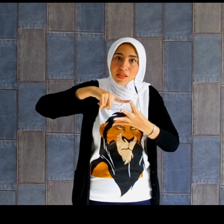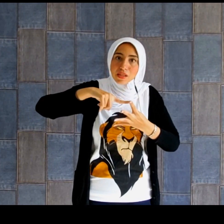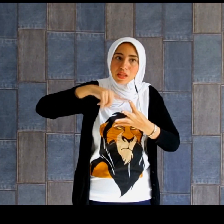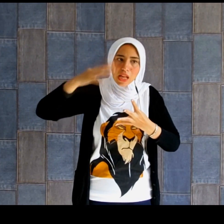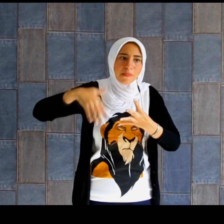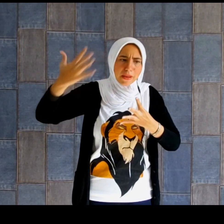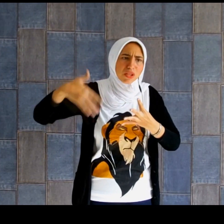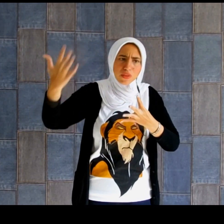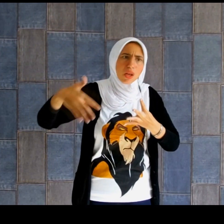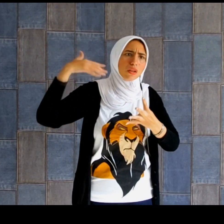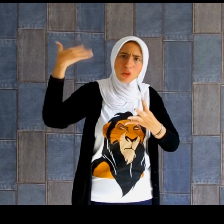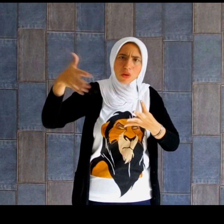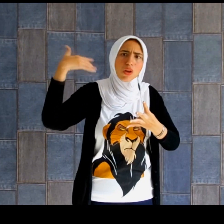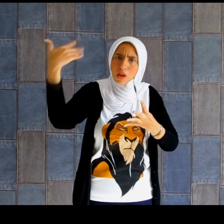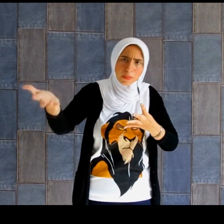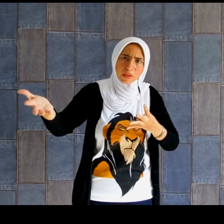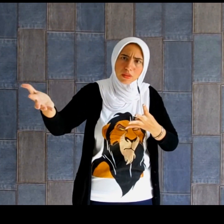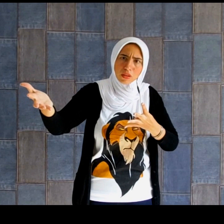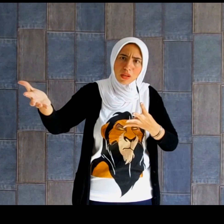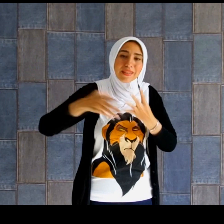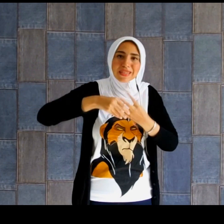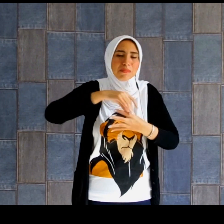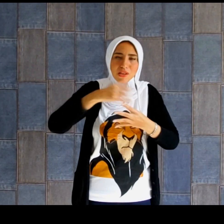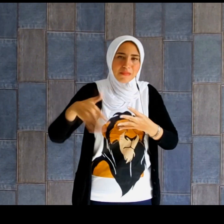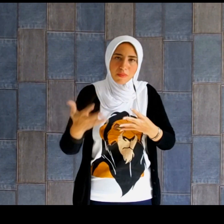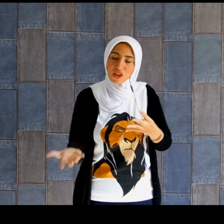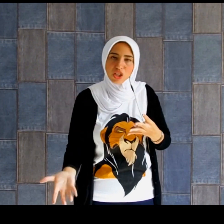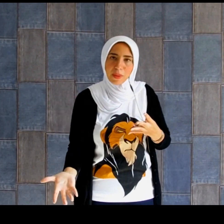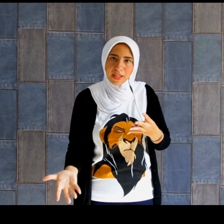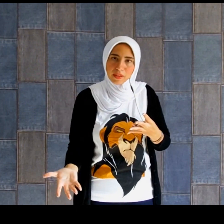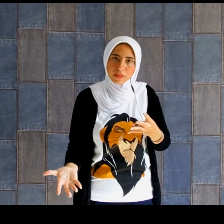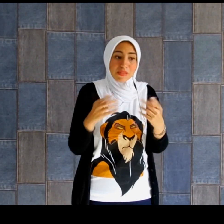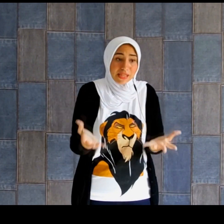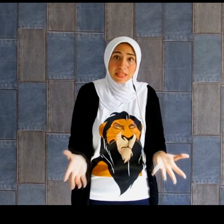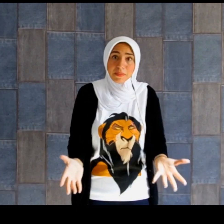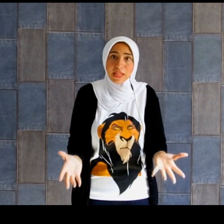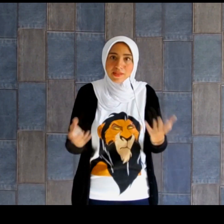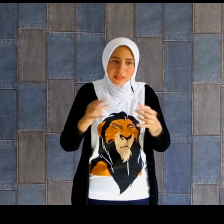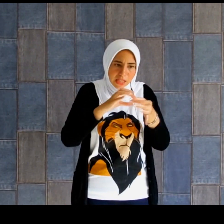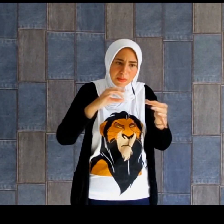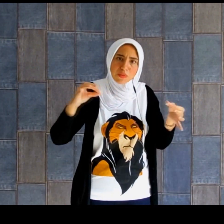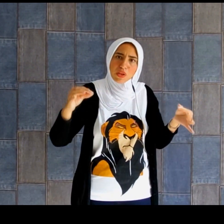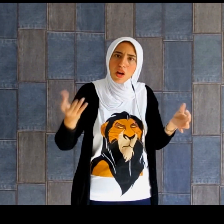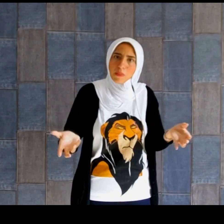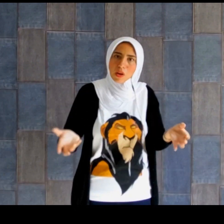اللي بيمشي فيه الطيار الكهرابي الترتيب ده اصلا ما بيفكركش بحاجة بالسلك بتاعنا السلك اللي بيمشي فيه الكهربا